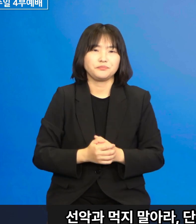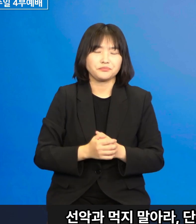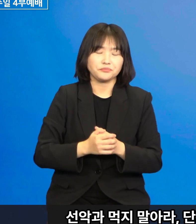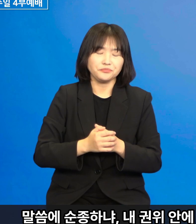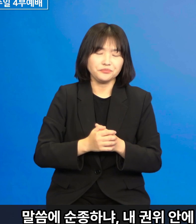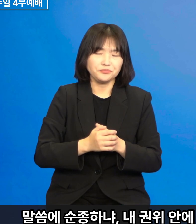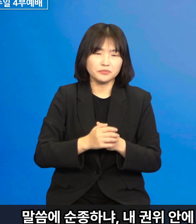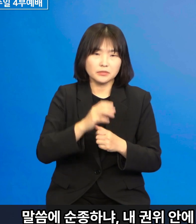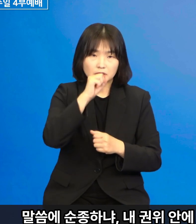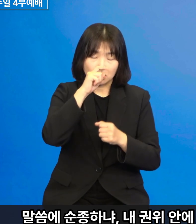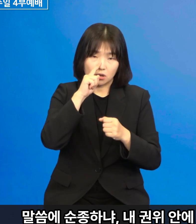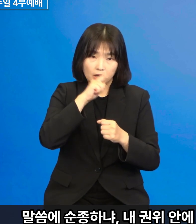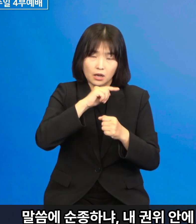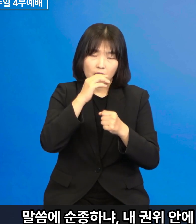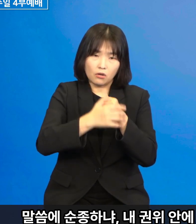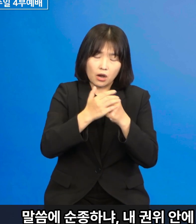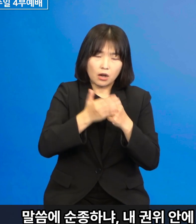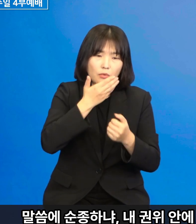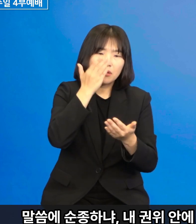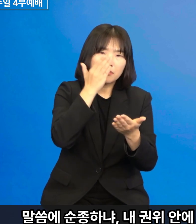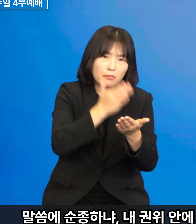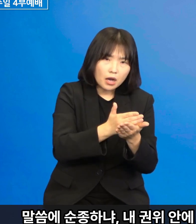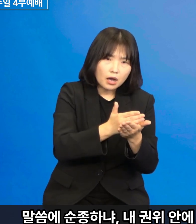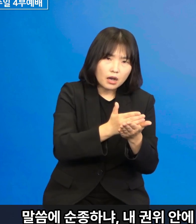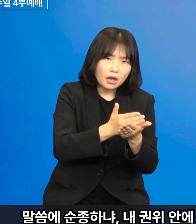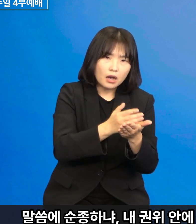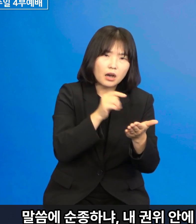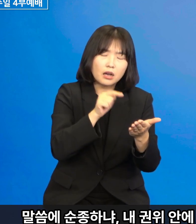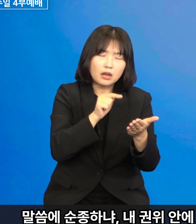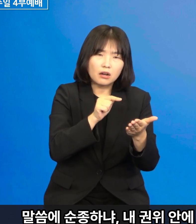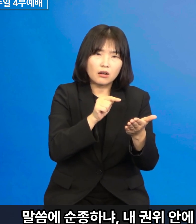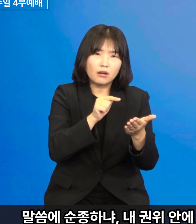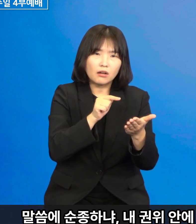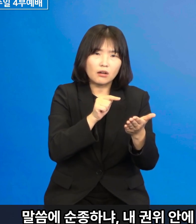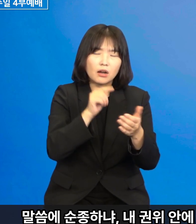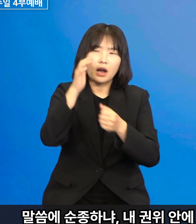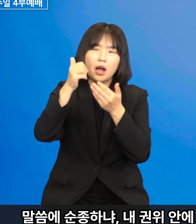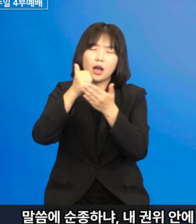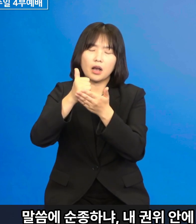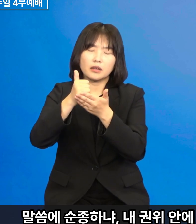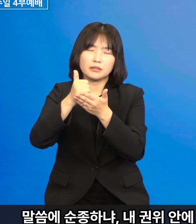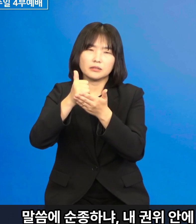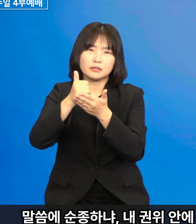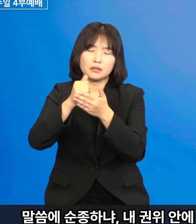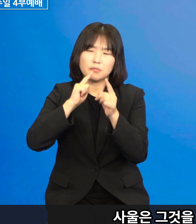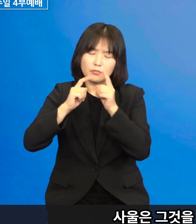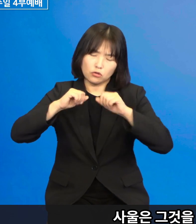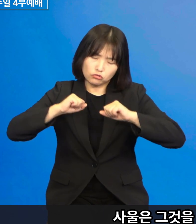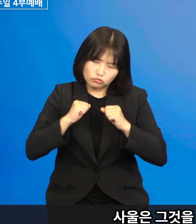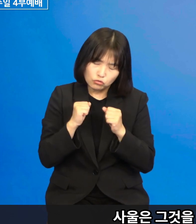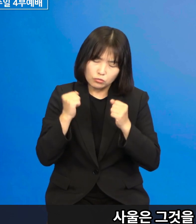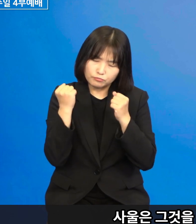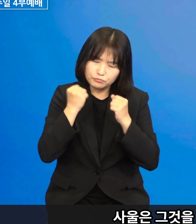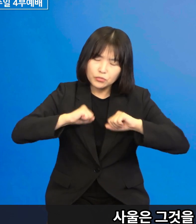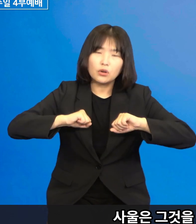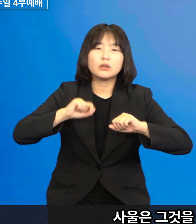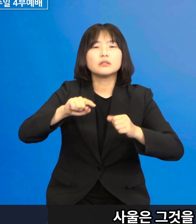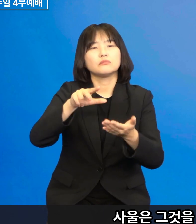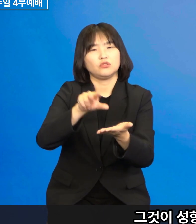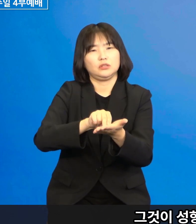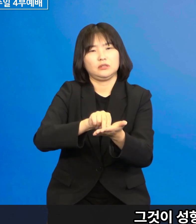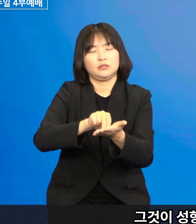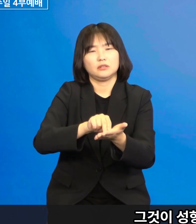아니라 말씀을 순종하냐, 내 권위 안에 들어오느냐 아니냐의 그 문제거든요. 사울은 그것을 벗어났다는